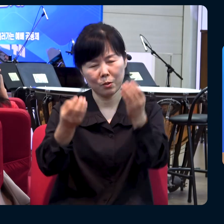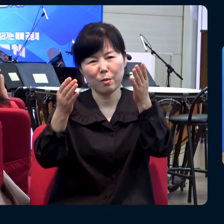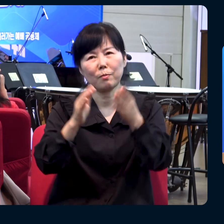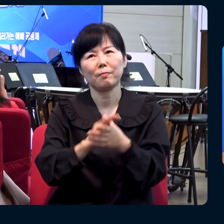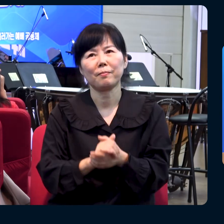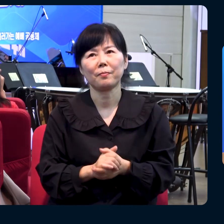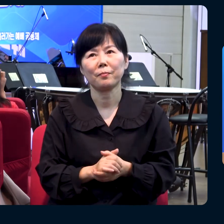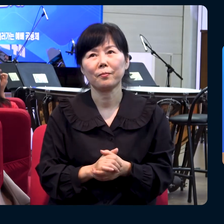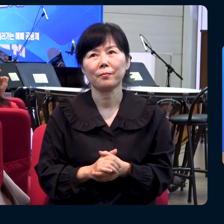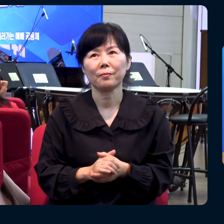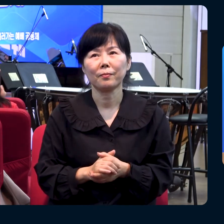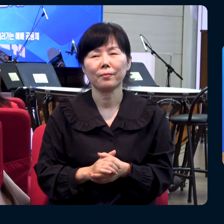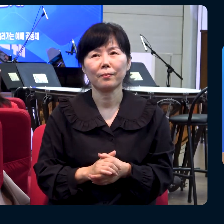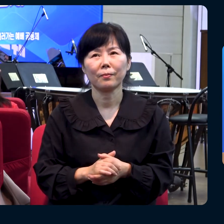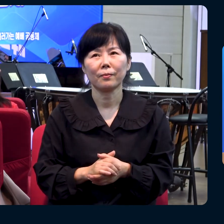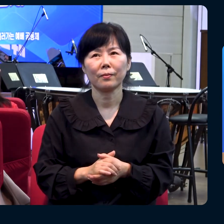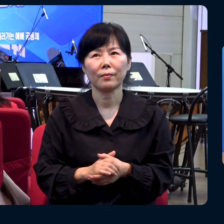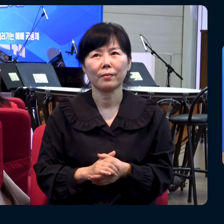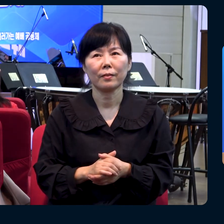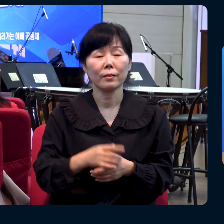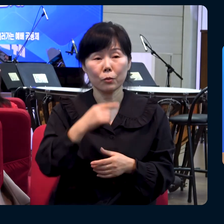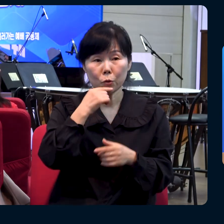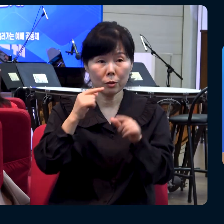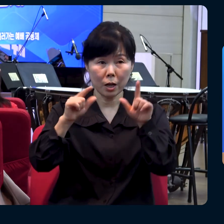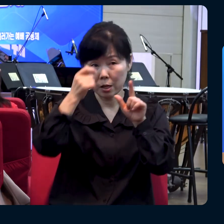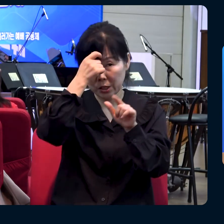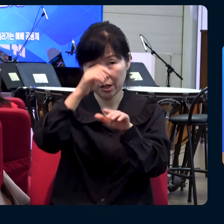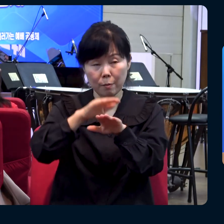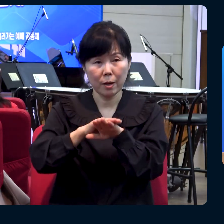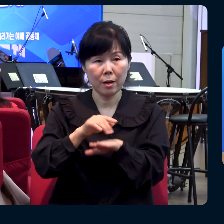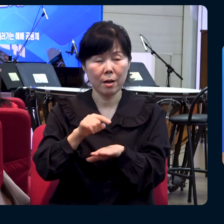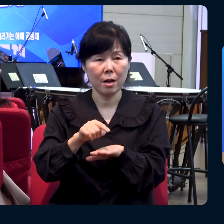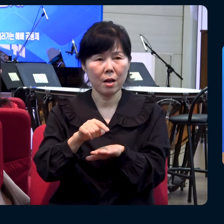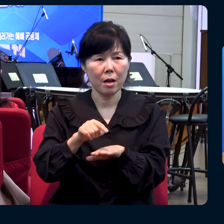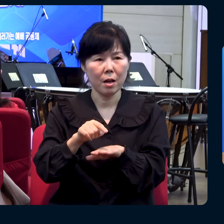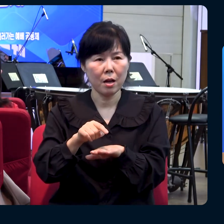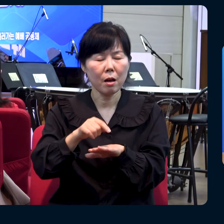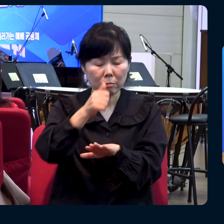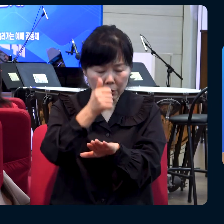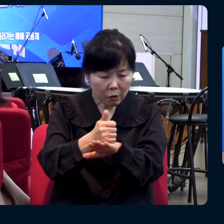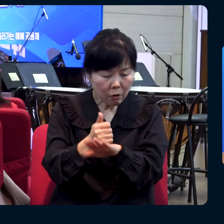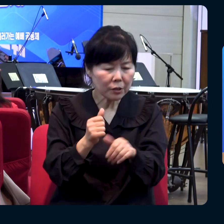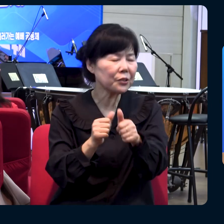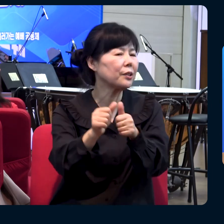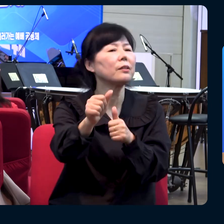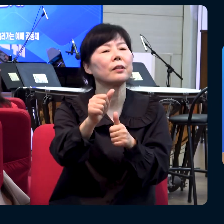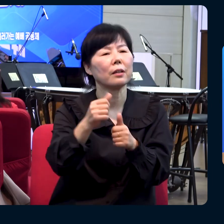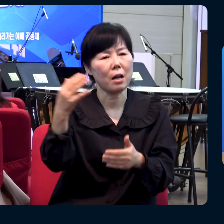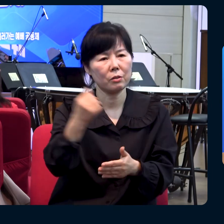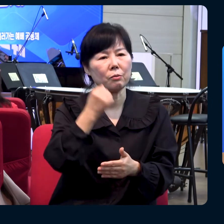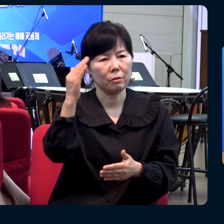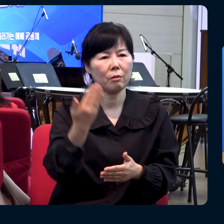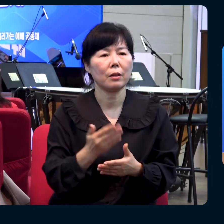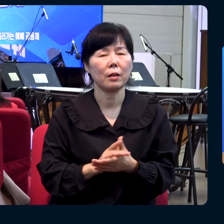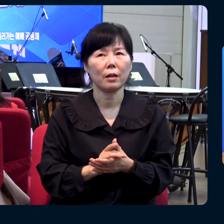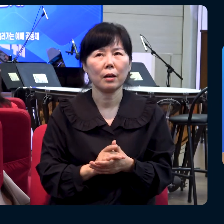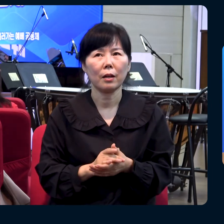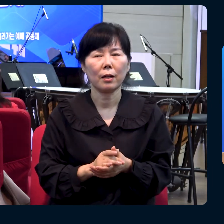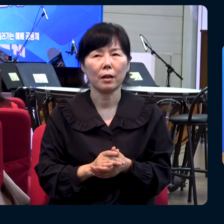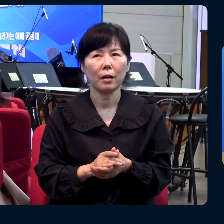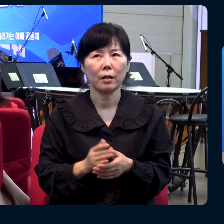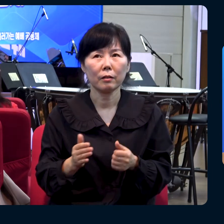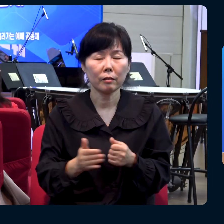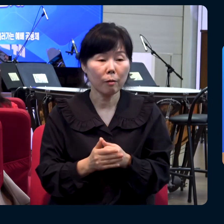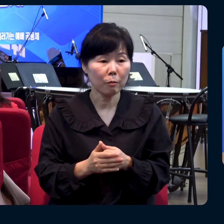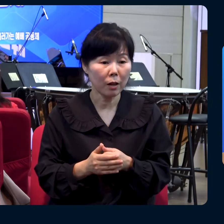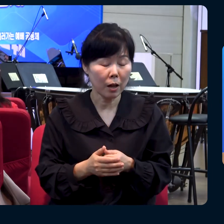아멘. 주일 예배는 승리 예배를 드립니다. 그러면 그럼 이번 주에 졌던